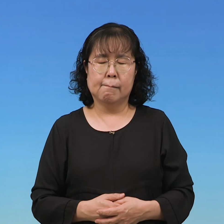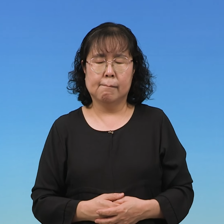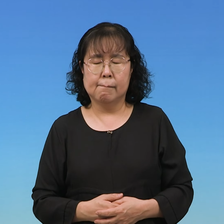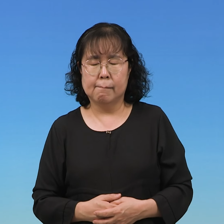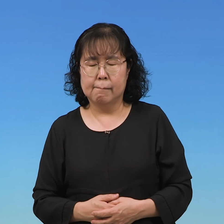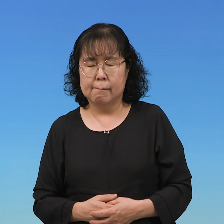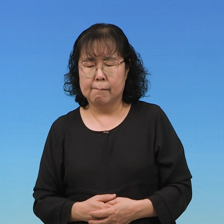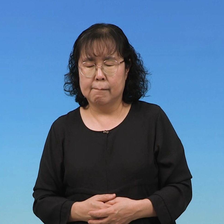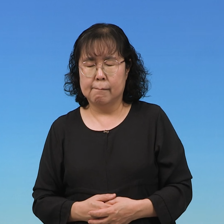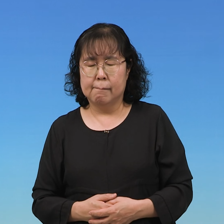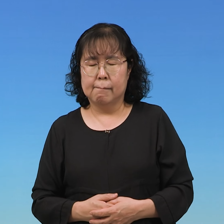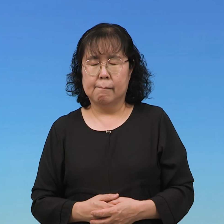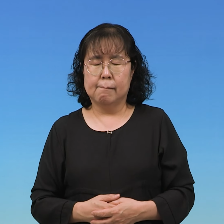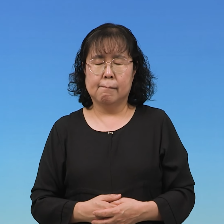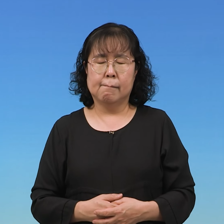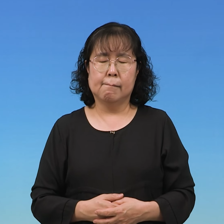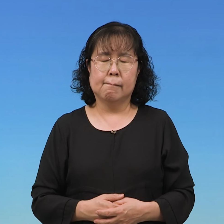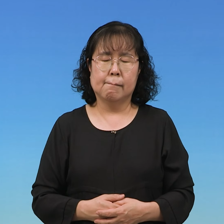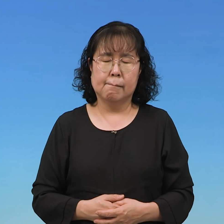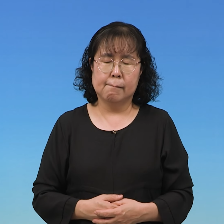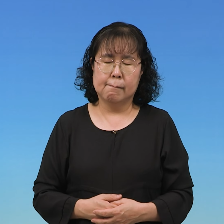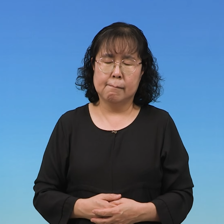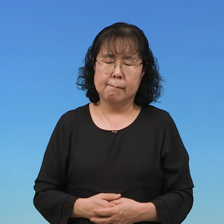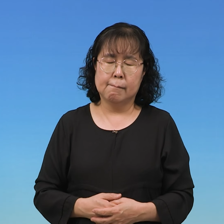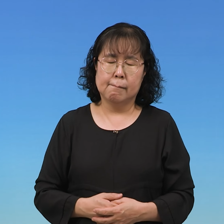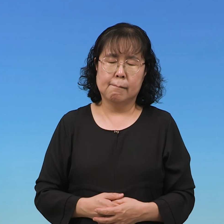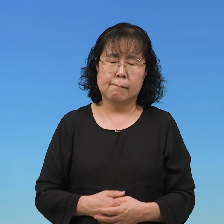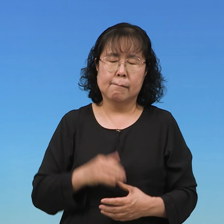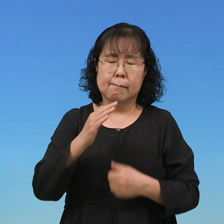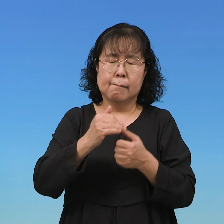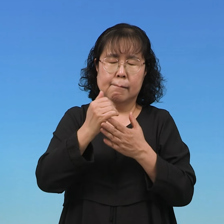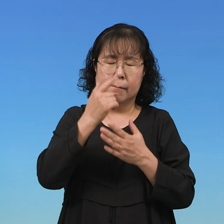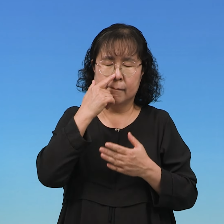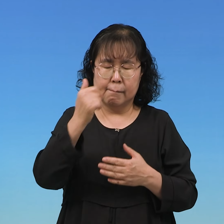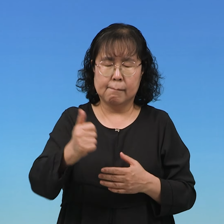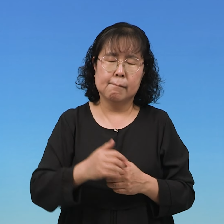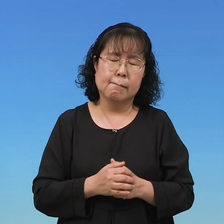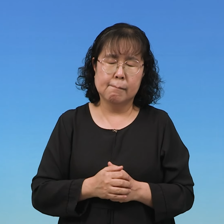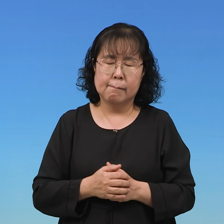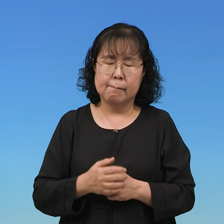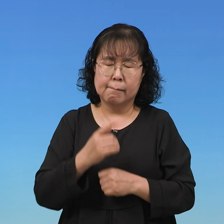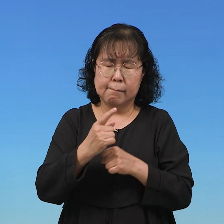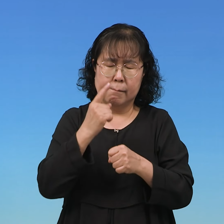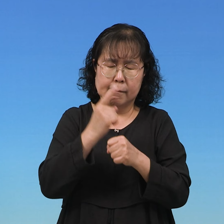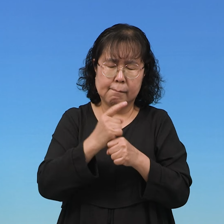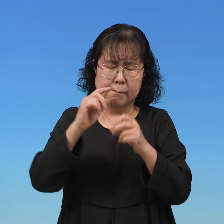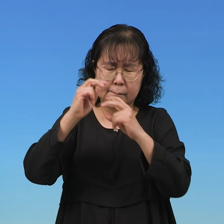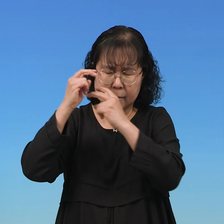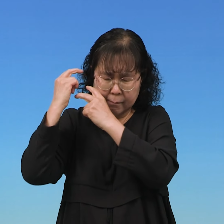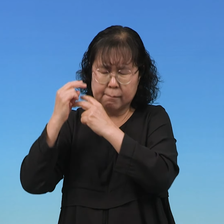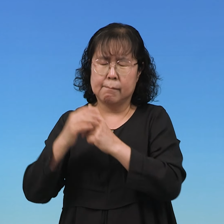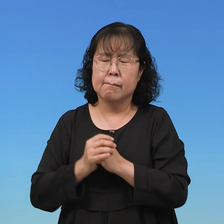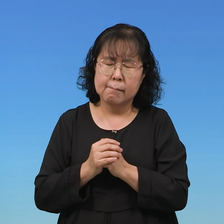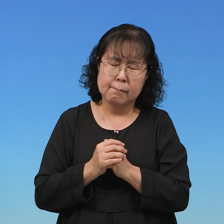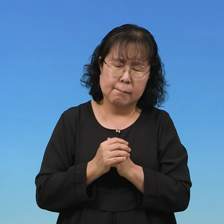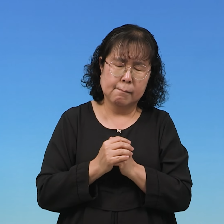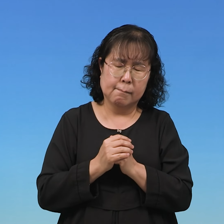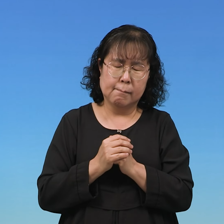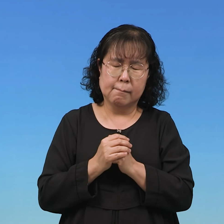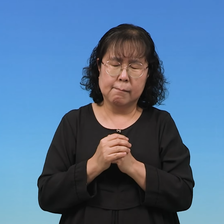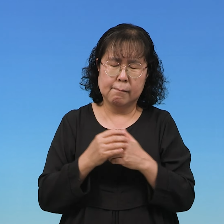달려 나아갈 수 있는 믿음을 더하여 주시옵소서. 하나님 아버지, 지난 1년을